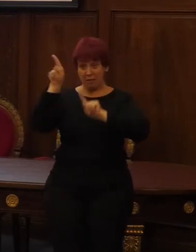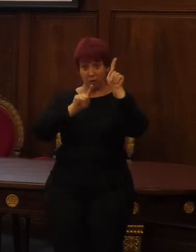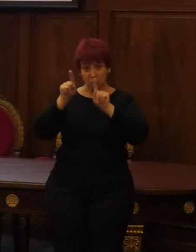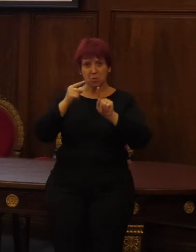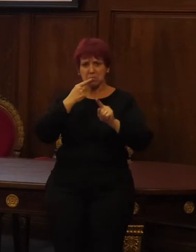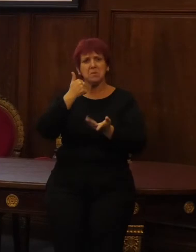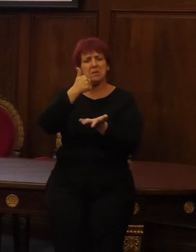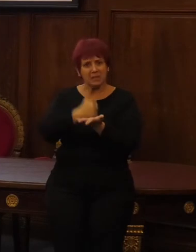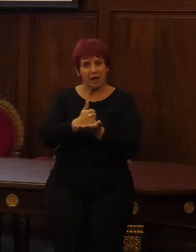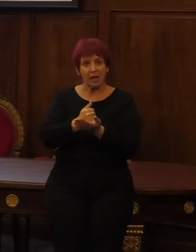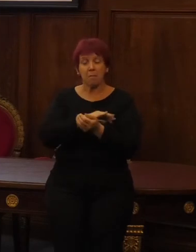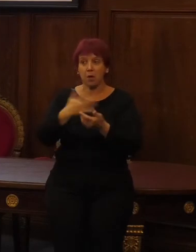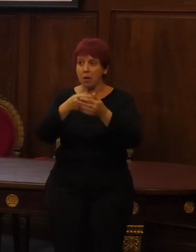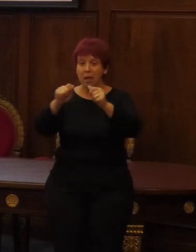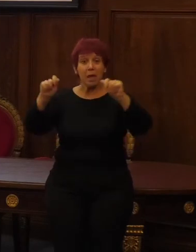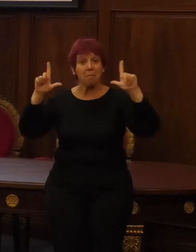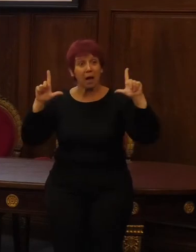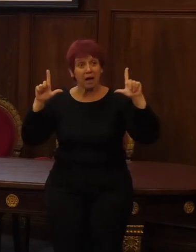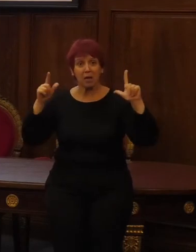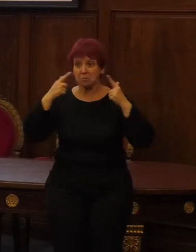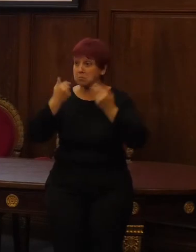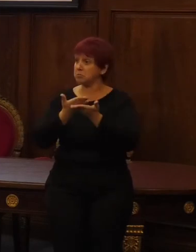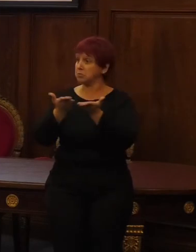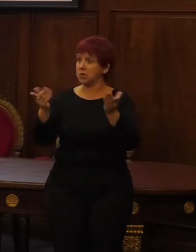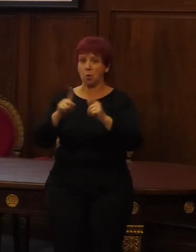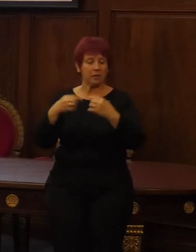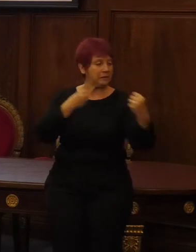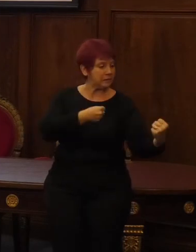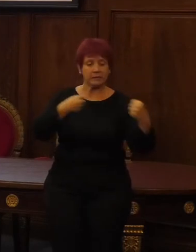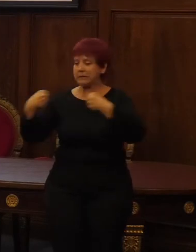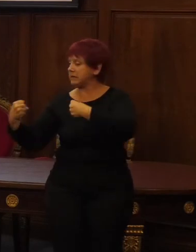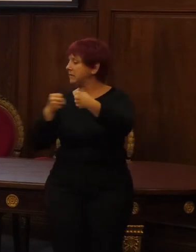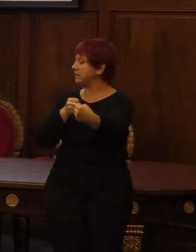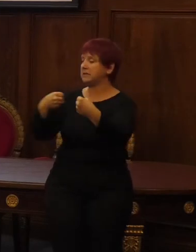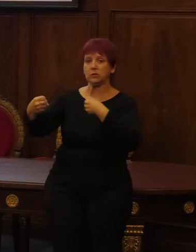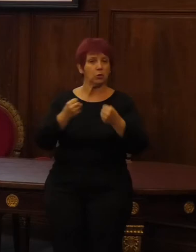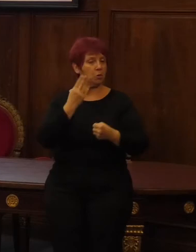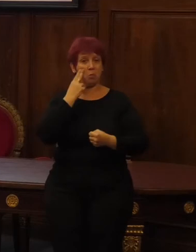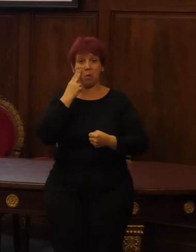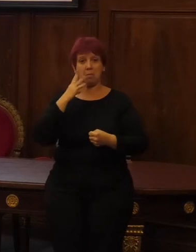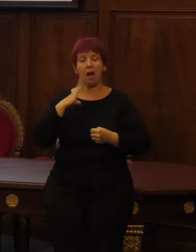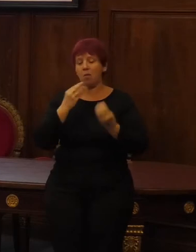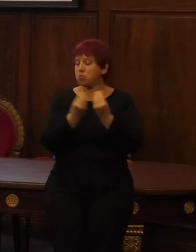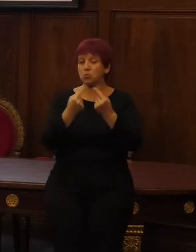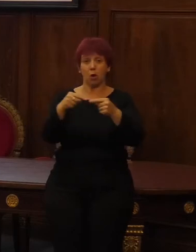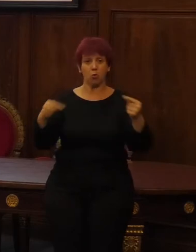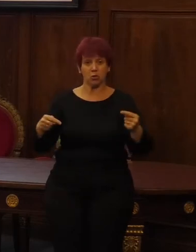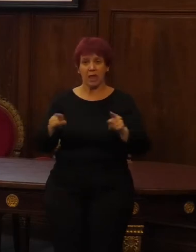de la República está expuesta, puesta en tensión con las velocidades de flujos de todo